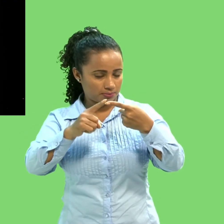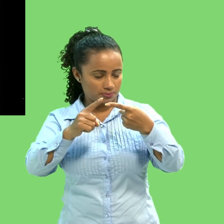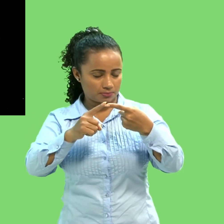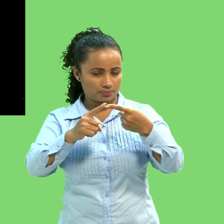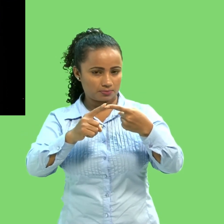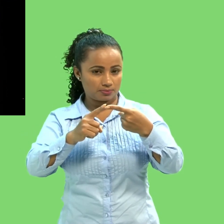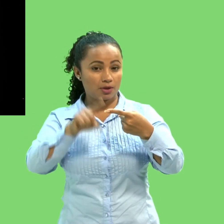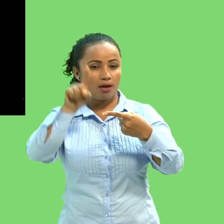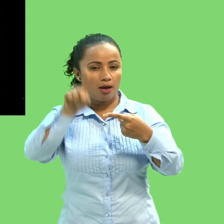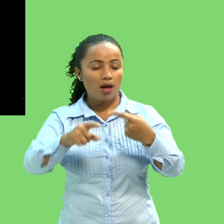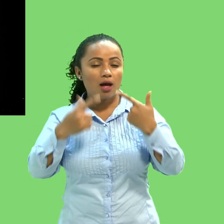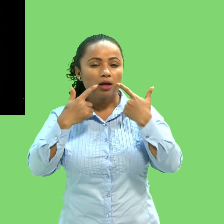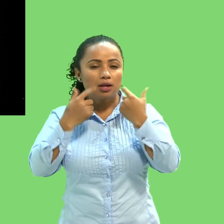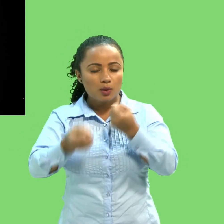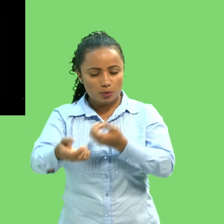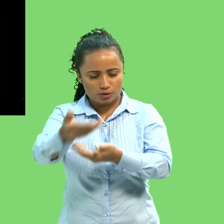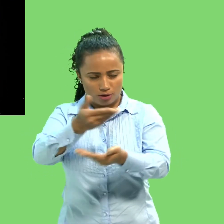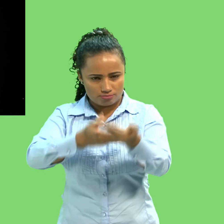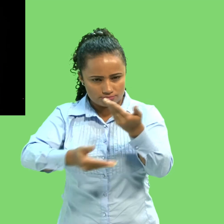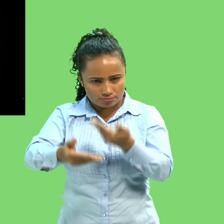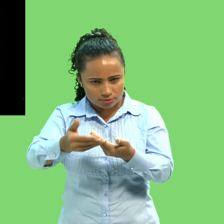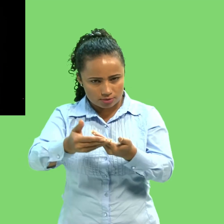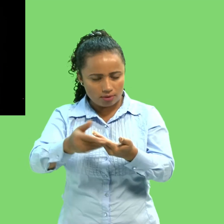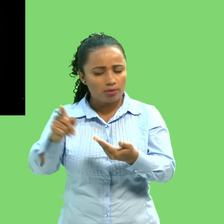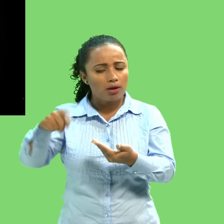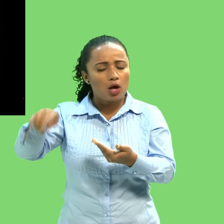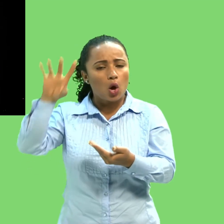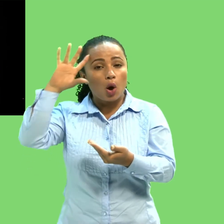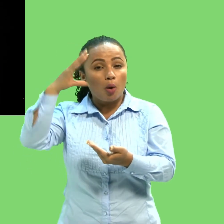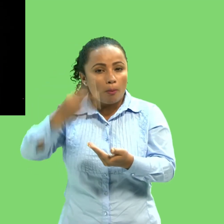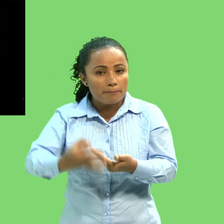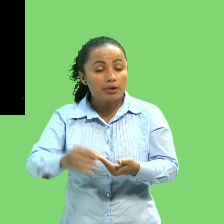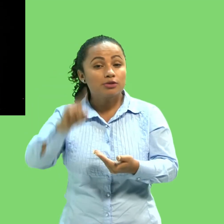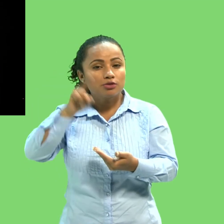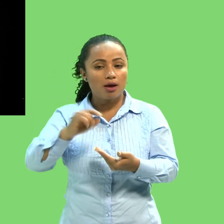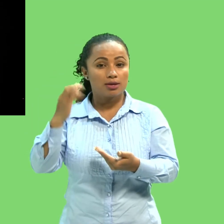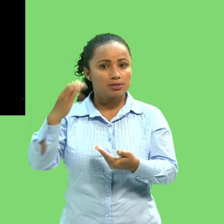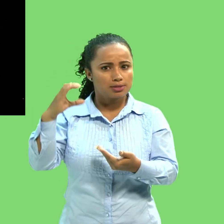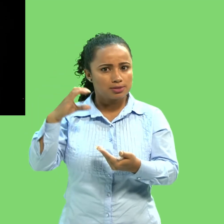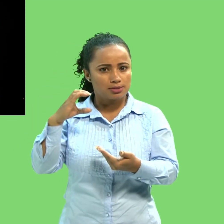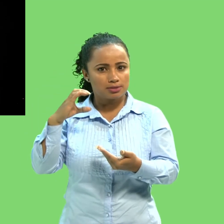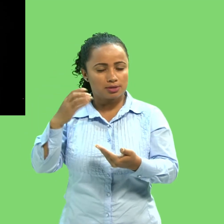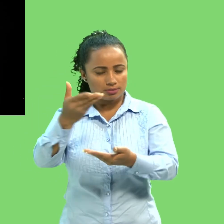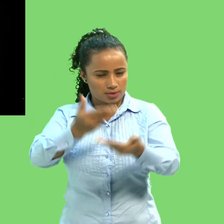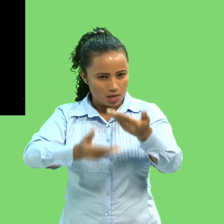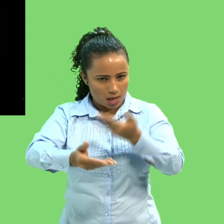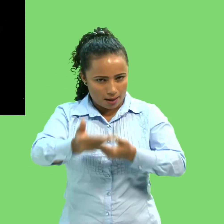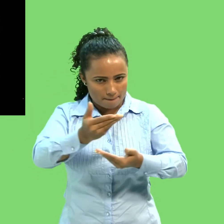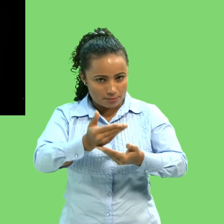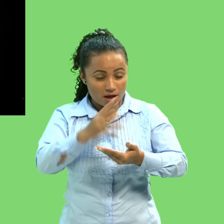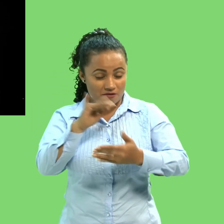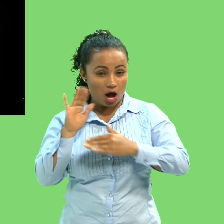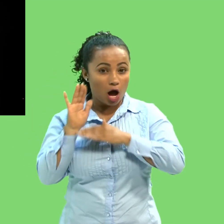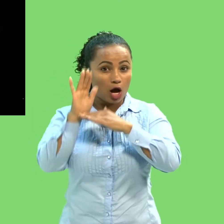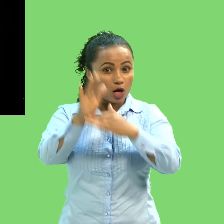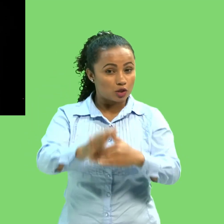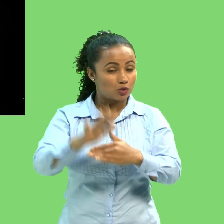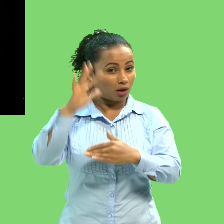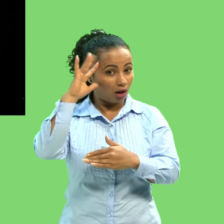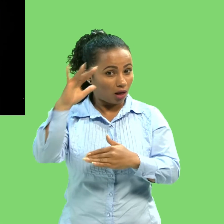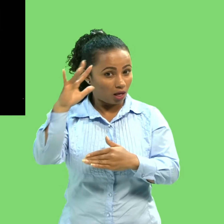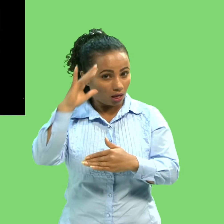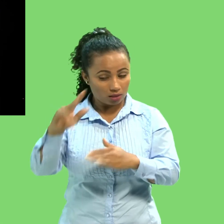a linguística aplicada, ela é vista como ciência aplicada e tem sido a de servir-se da teoria da linguística